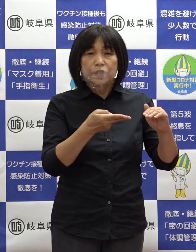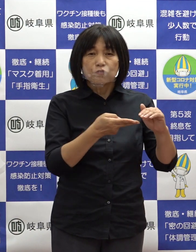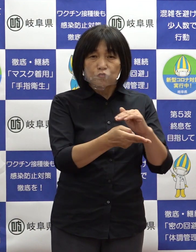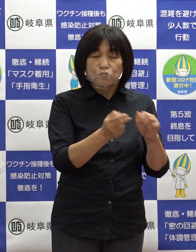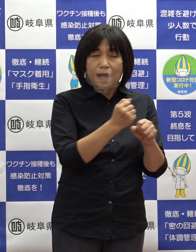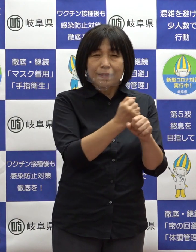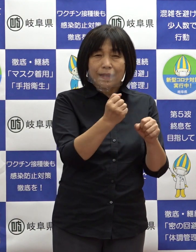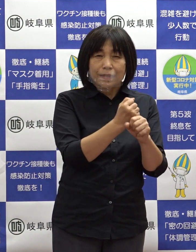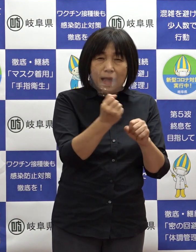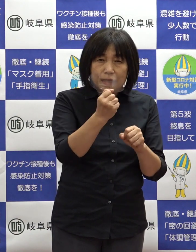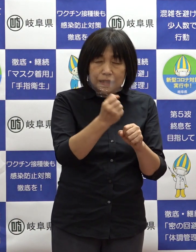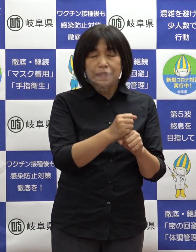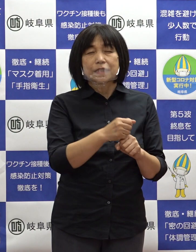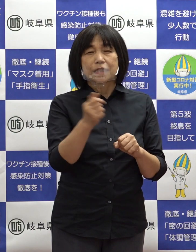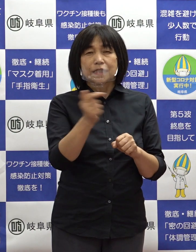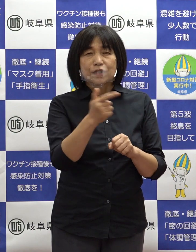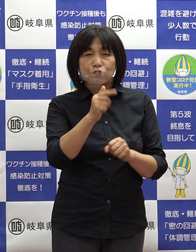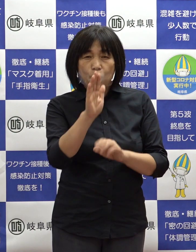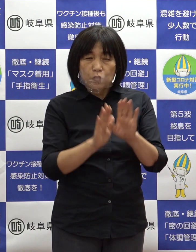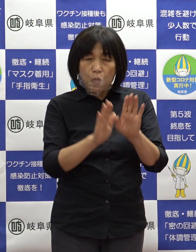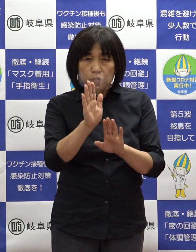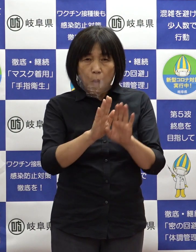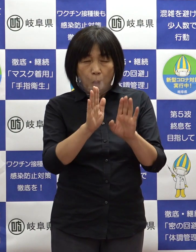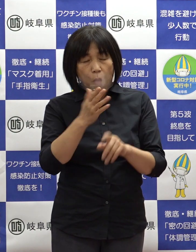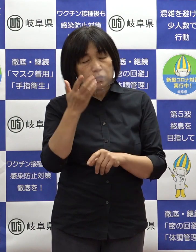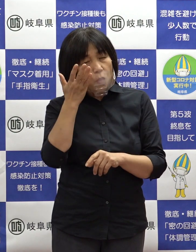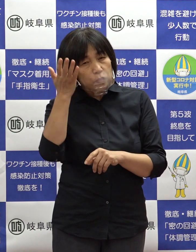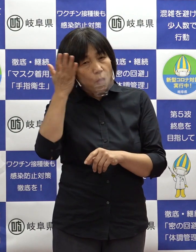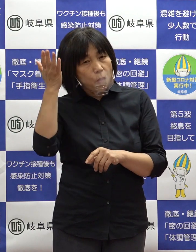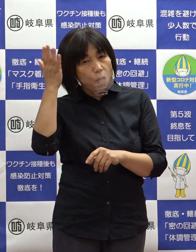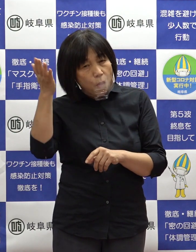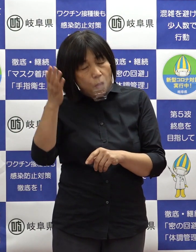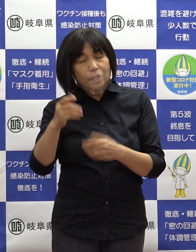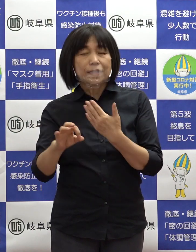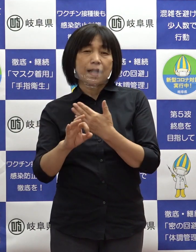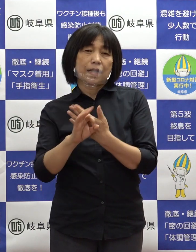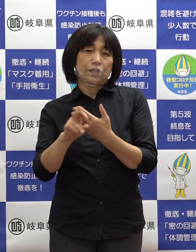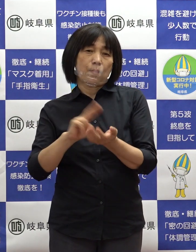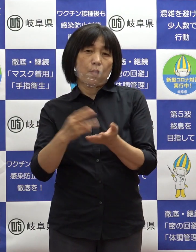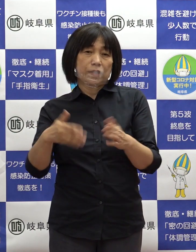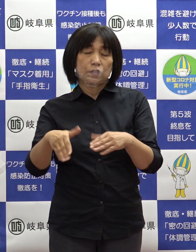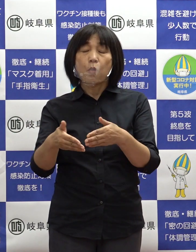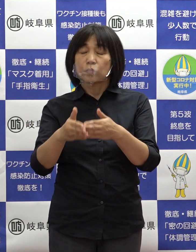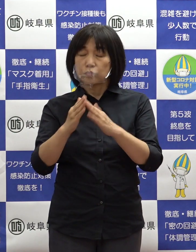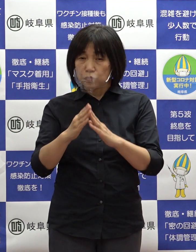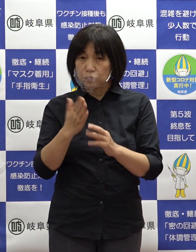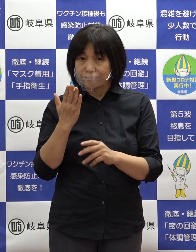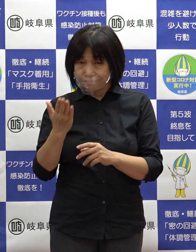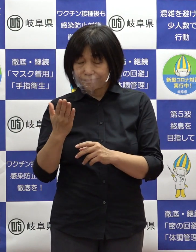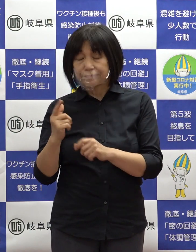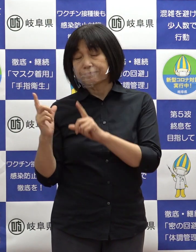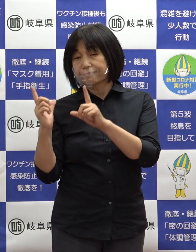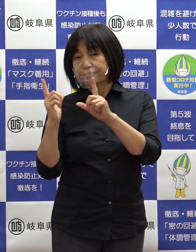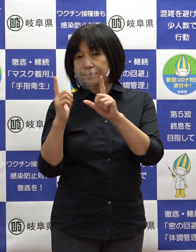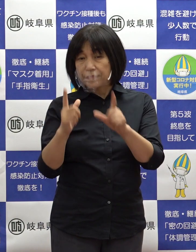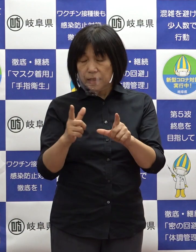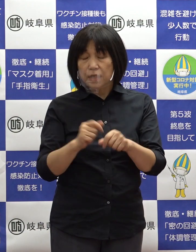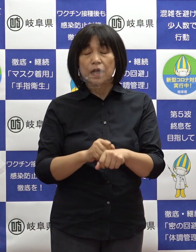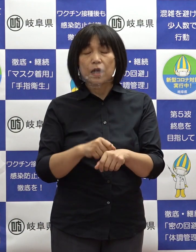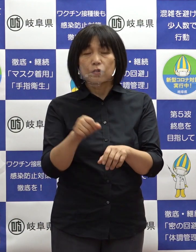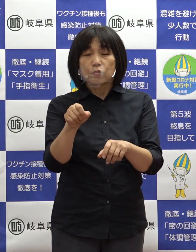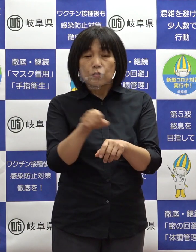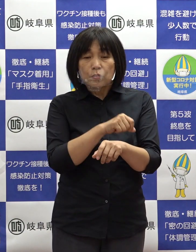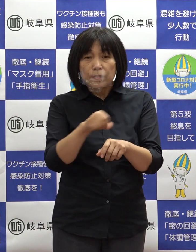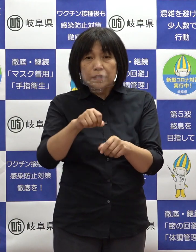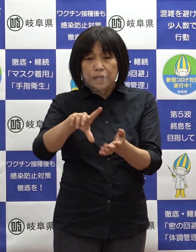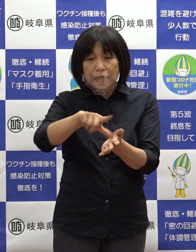ての避難的な場所、 かつそれもオールギフで一様に来るわけではありませんで、はい、特定の地域の特定の時点でですね、急激